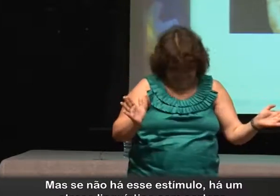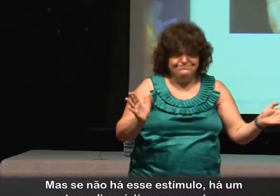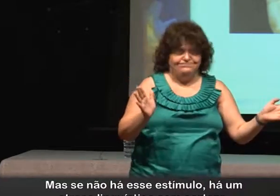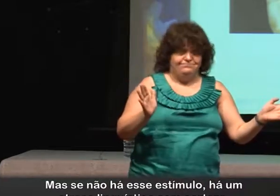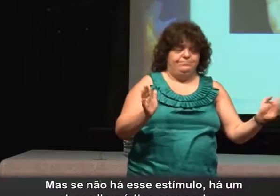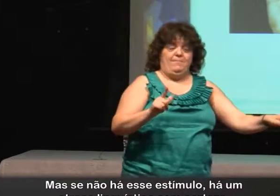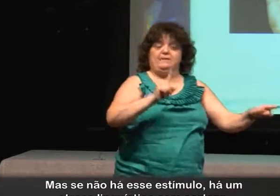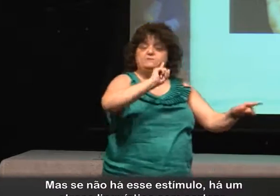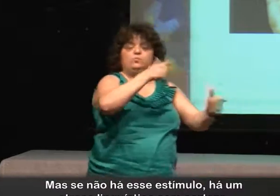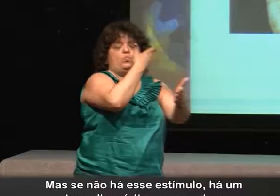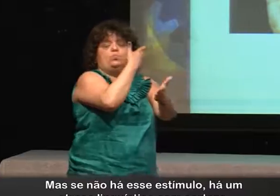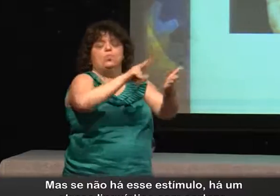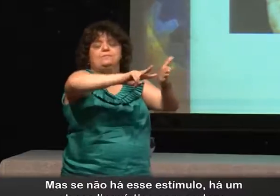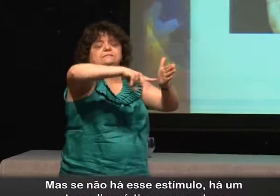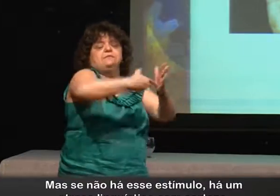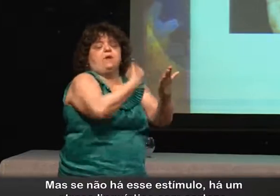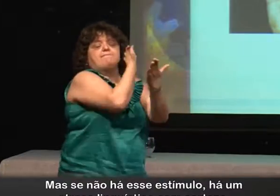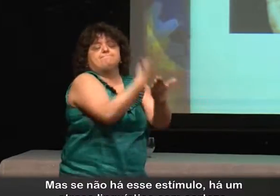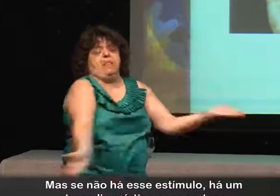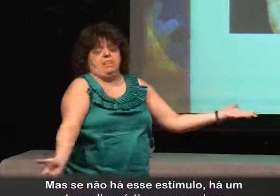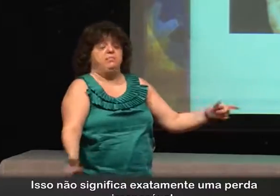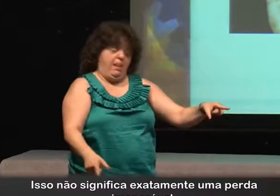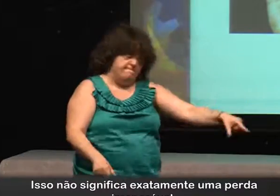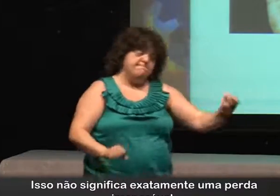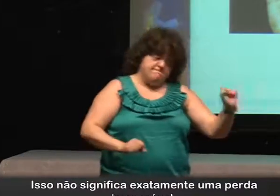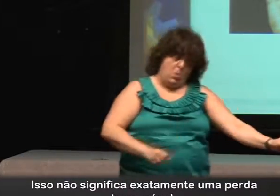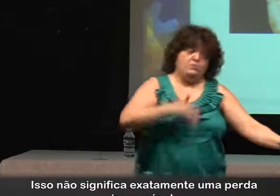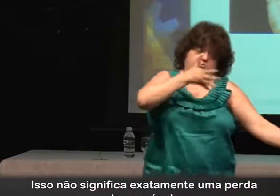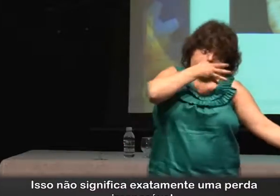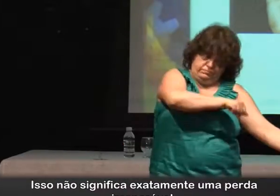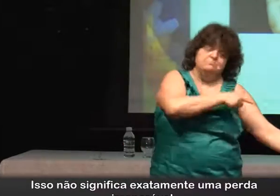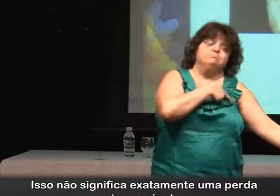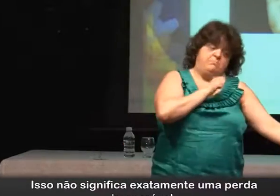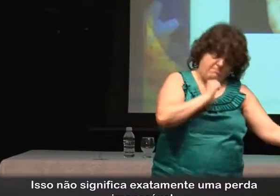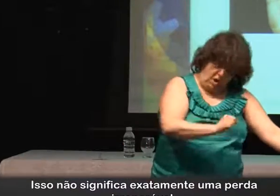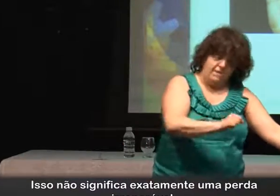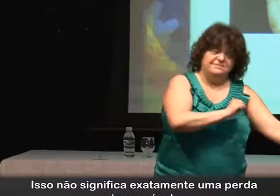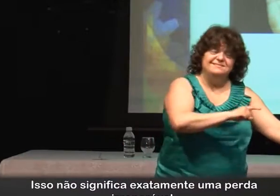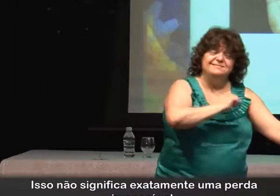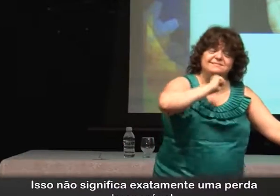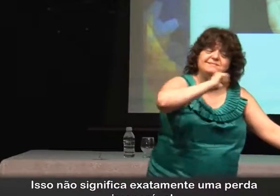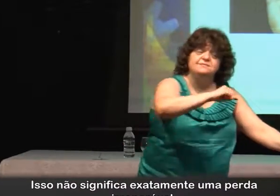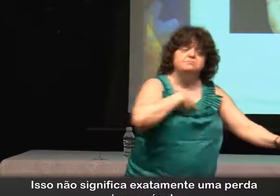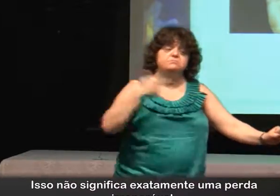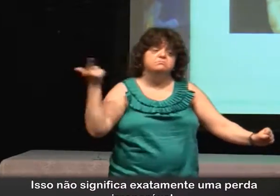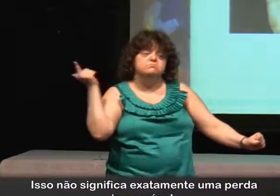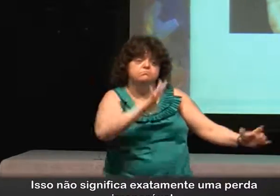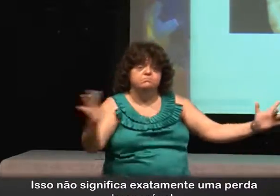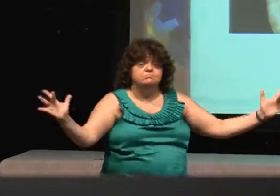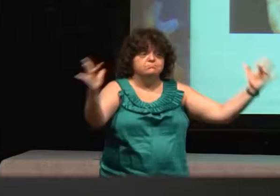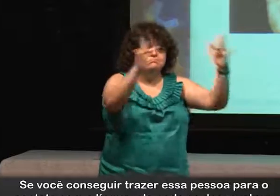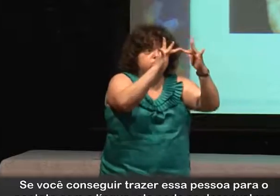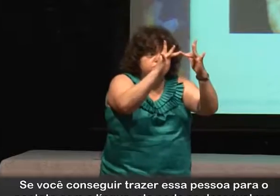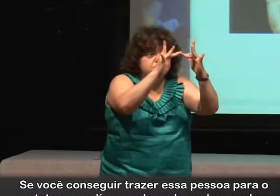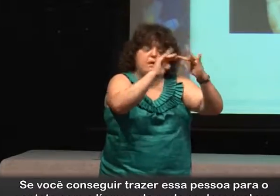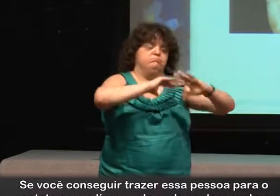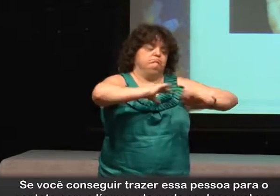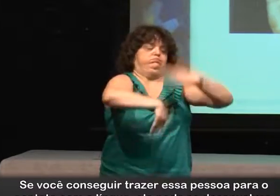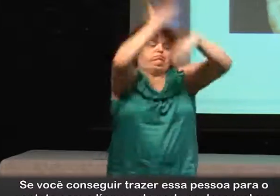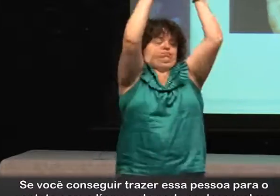estímulo, há um atraso linguístico, com certeza. Isso não significa exatamente uma perda irreparável, porque se você conseguir